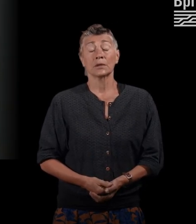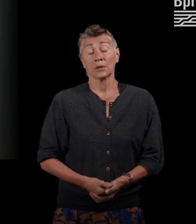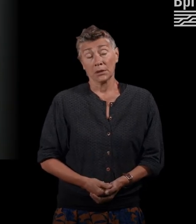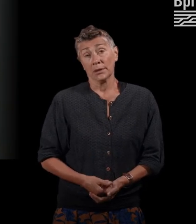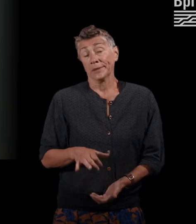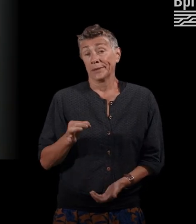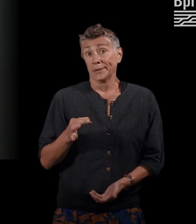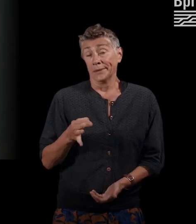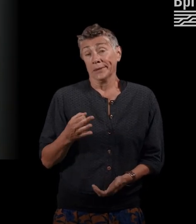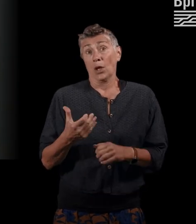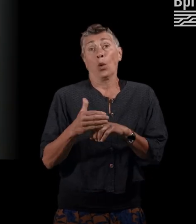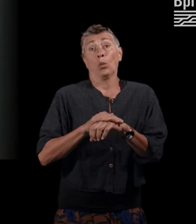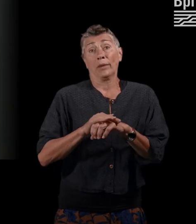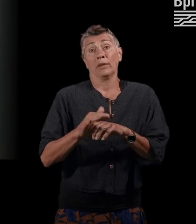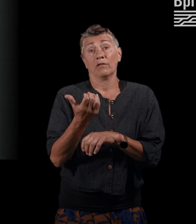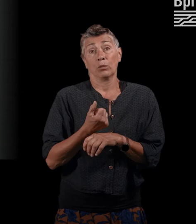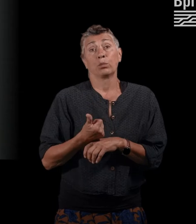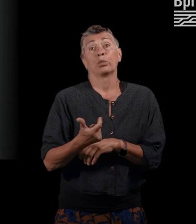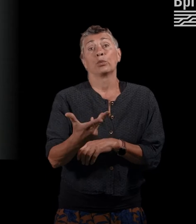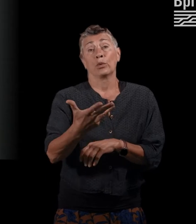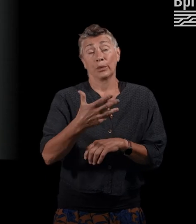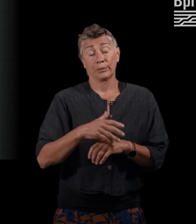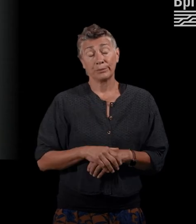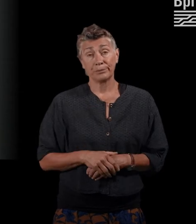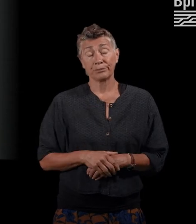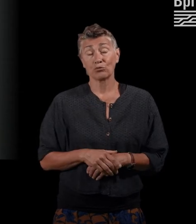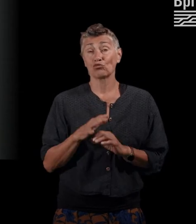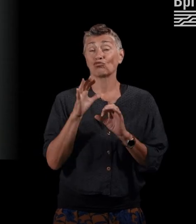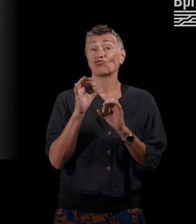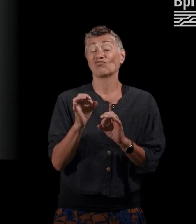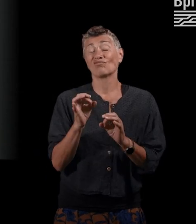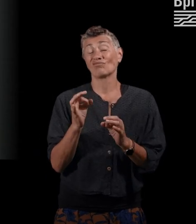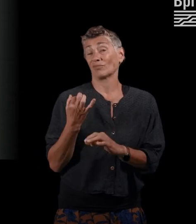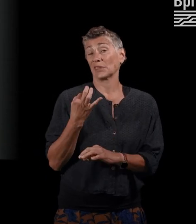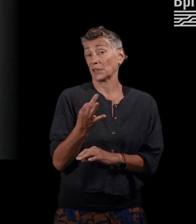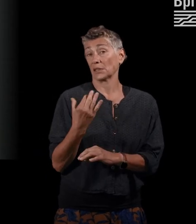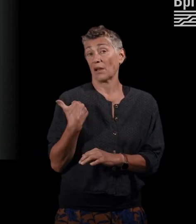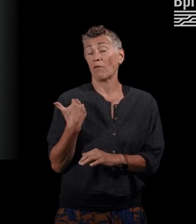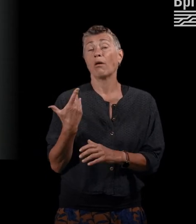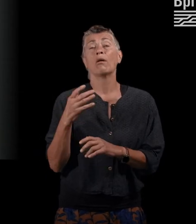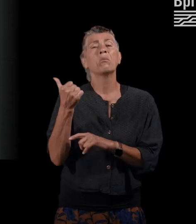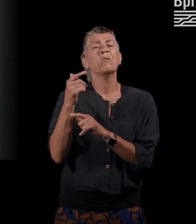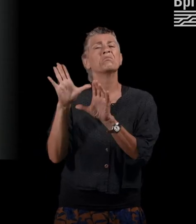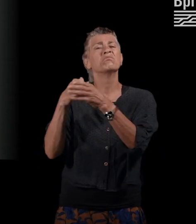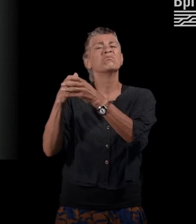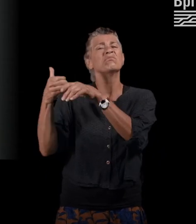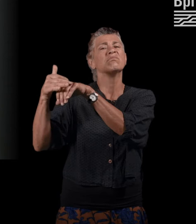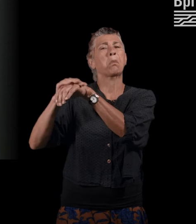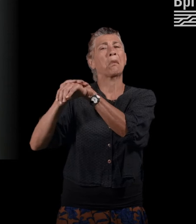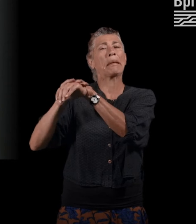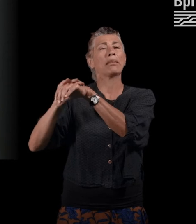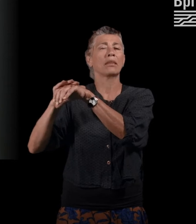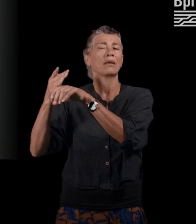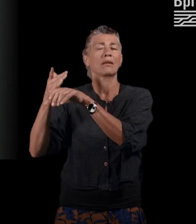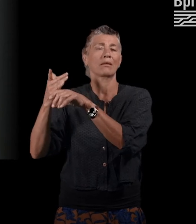Oui, pour plusieurs raisons. D'abord, comme je le disais plus tôt, la classe politique libanaise a plein